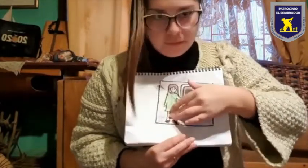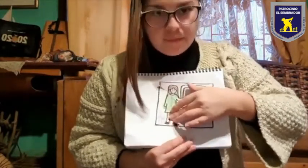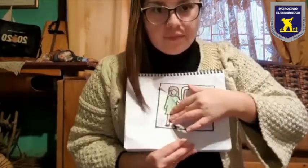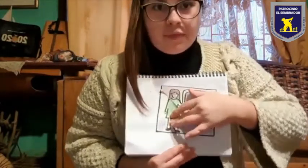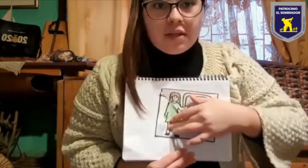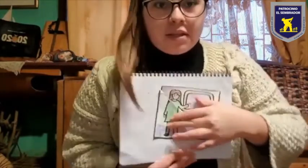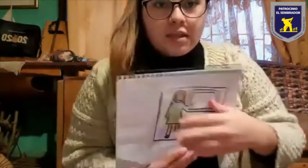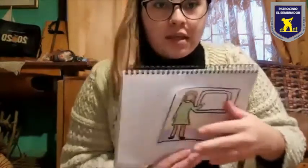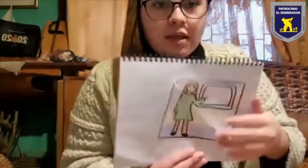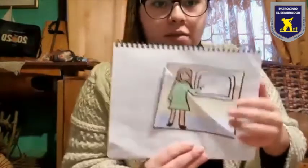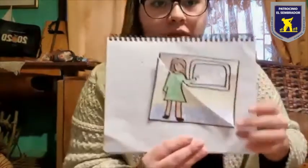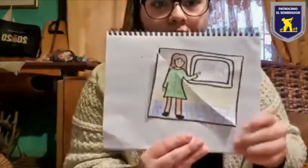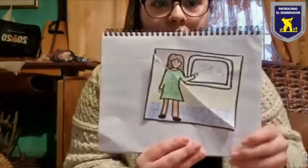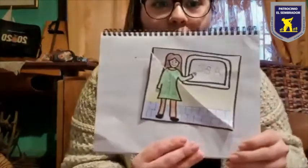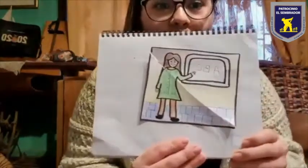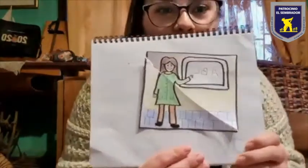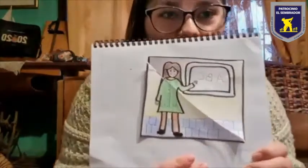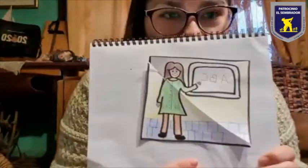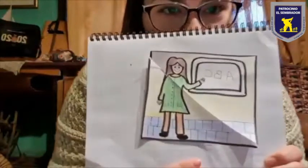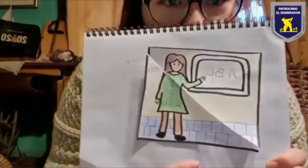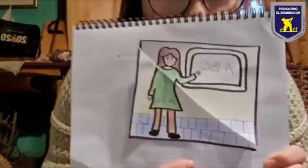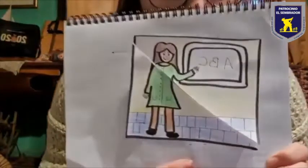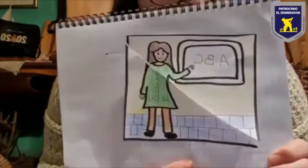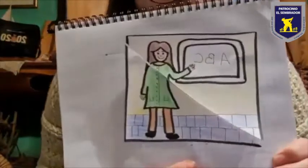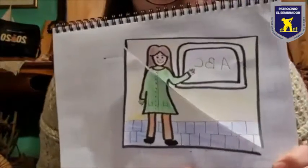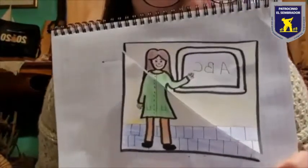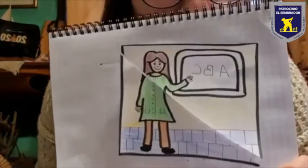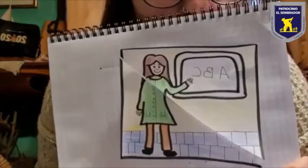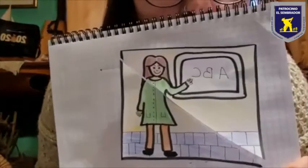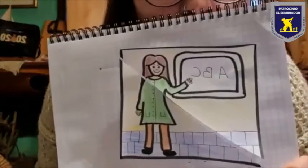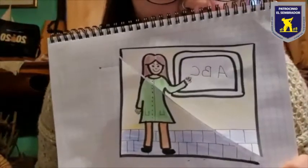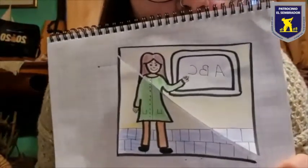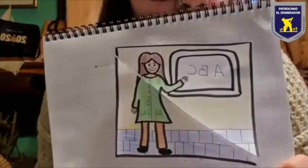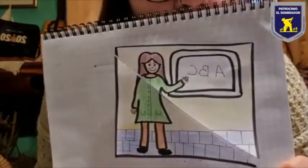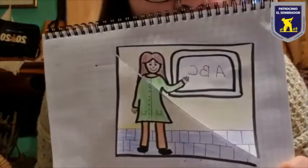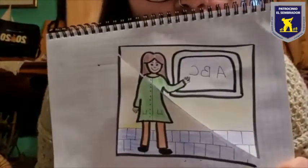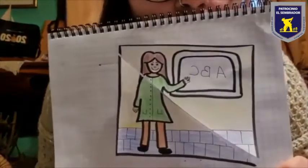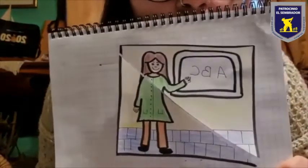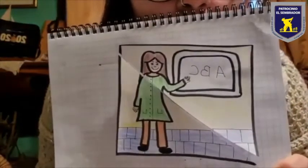Miren, y así queda nuestro rompecabezas de profesora.